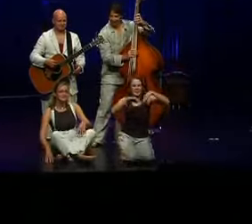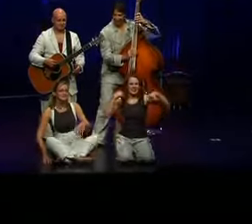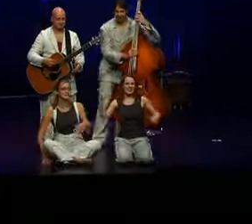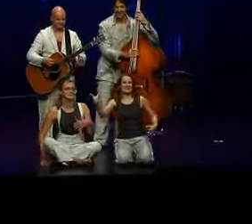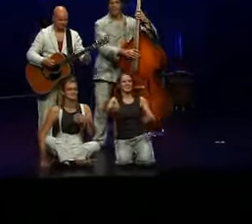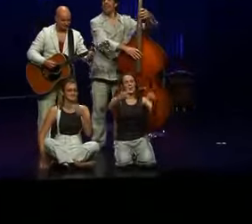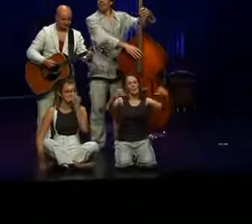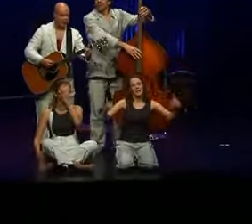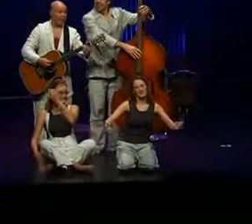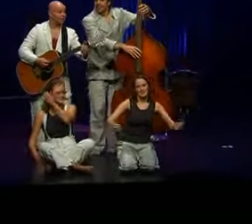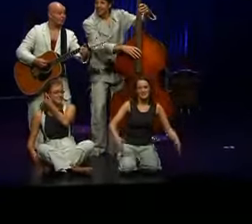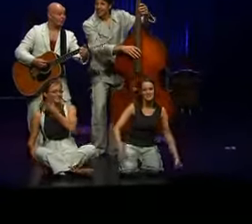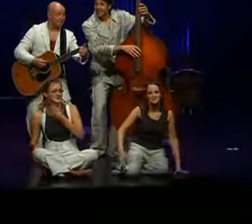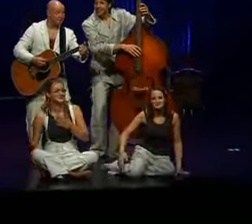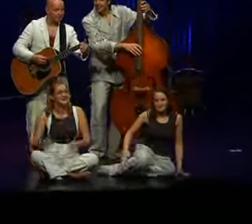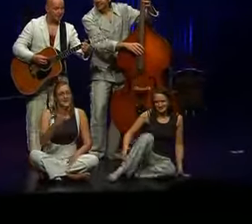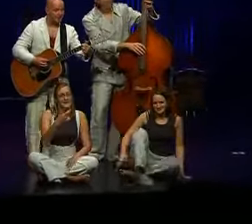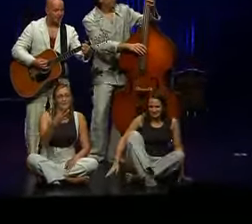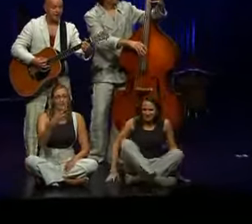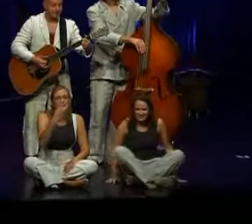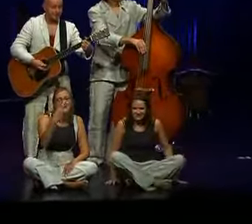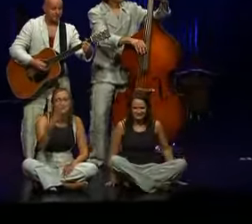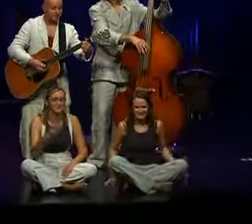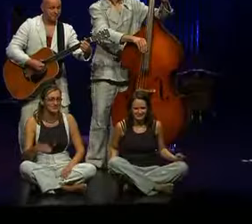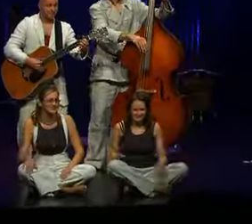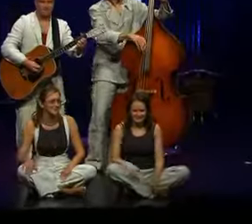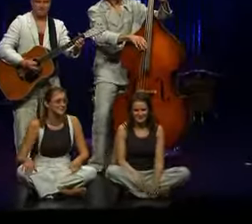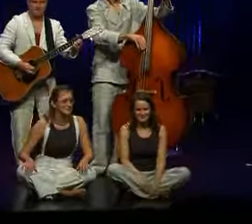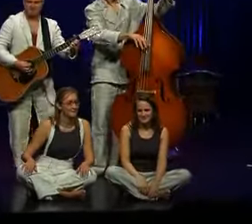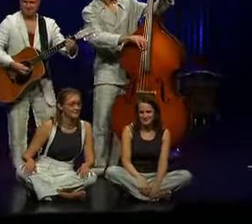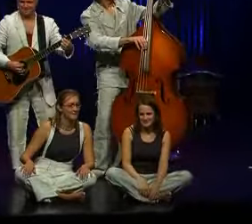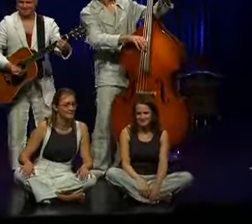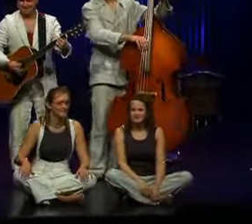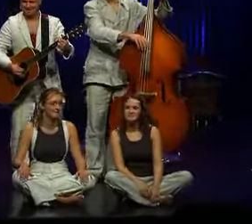bent. 1, 2, 3, 1, 2.